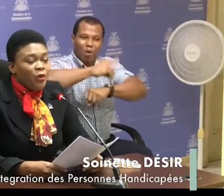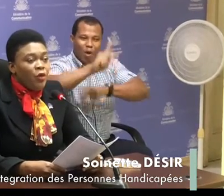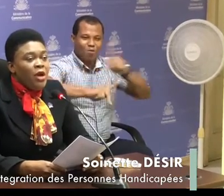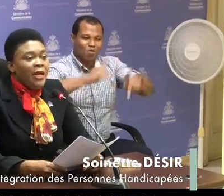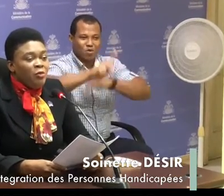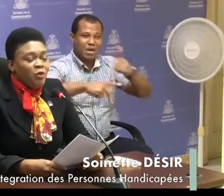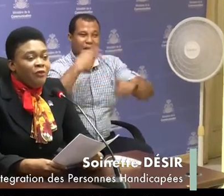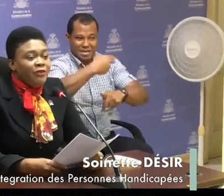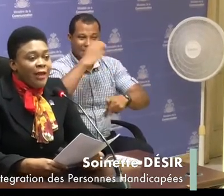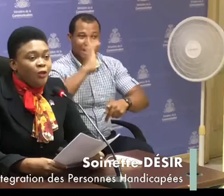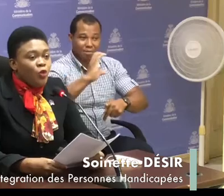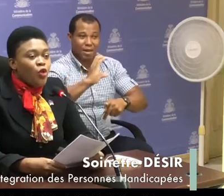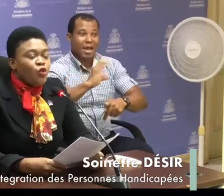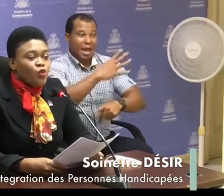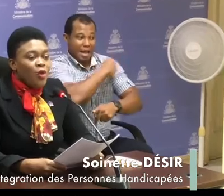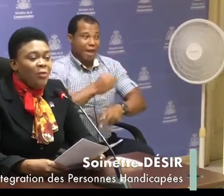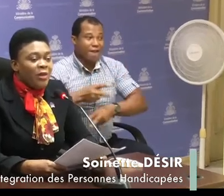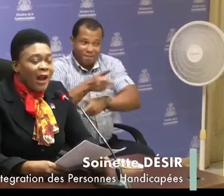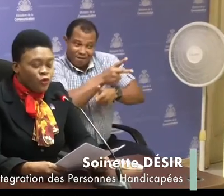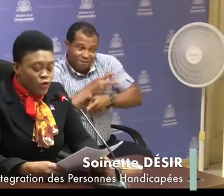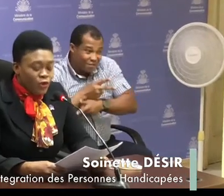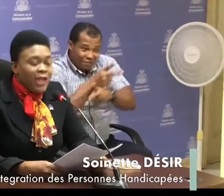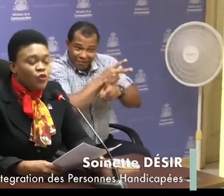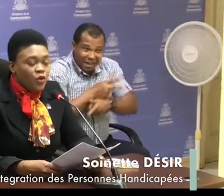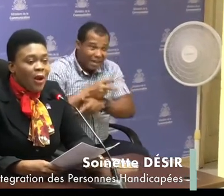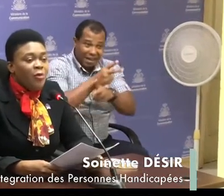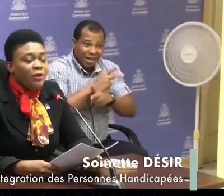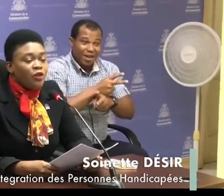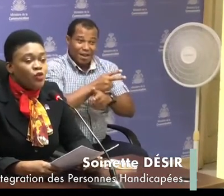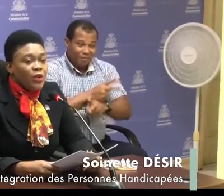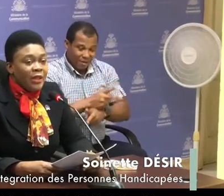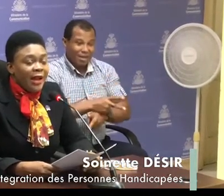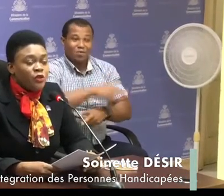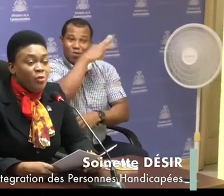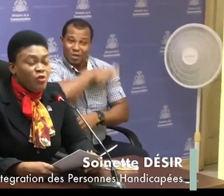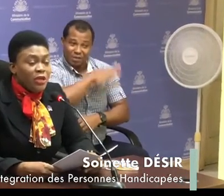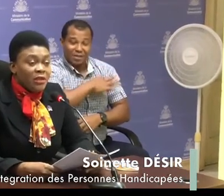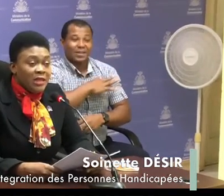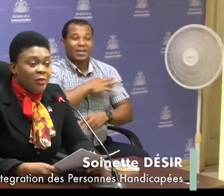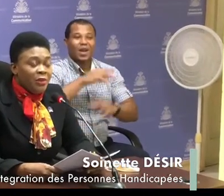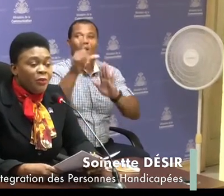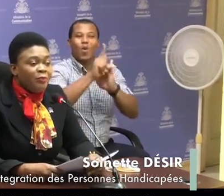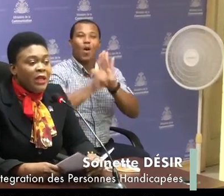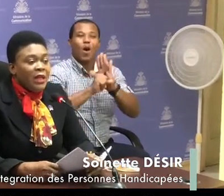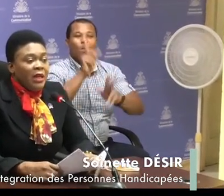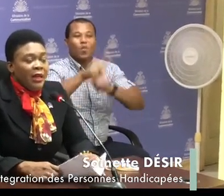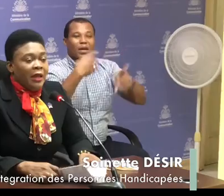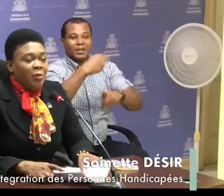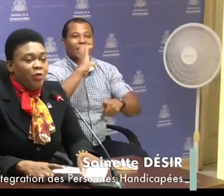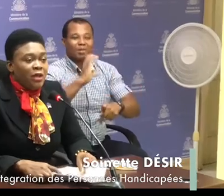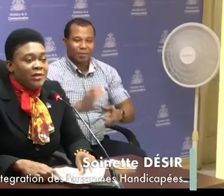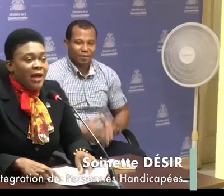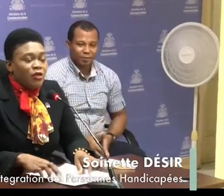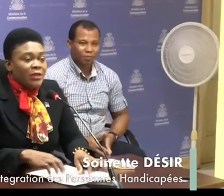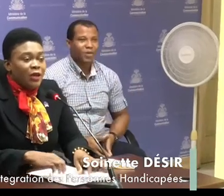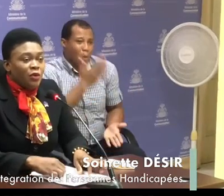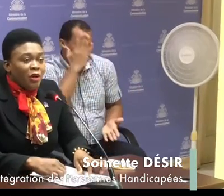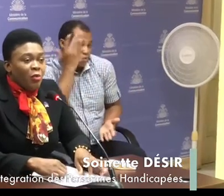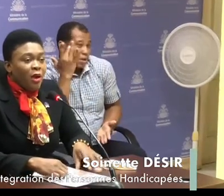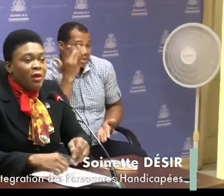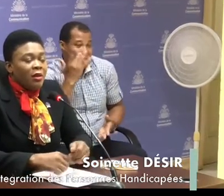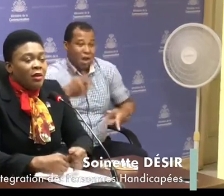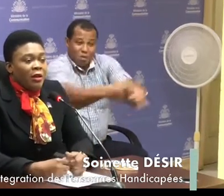handicapé et puis veiller tout sous application texte de loi portant sur intégration monde qui handicapé. Et pour qui ça un